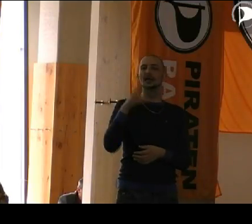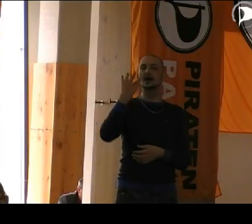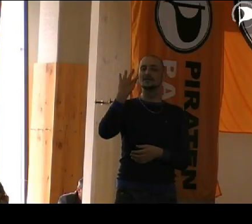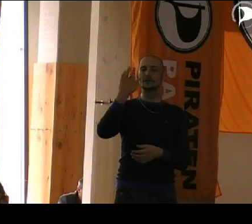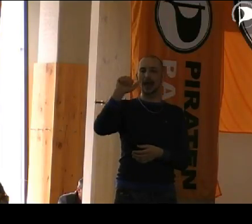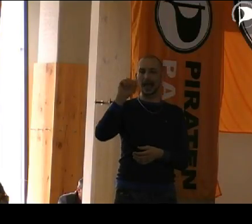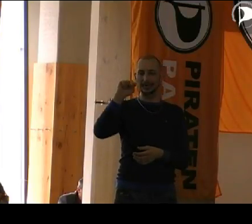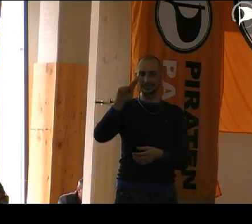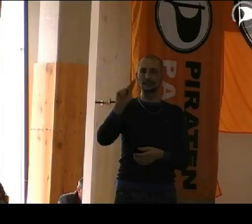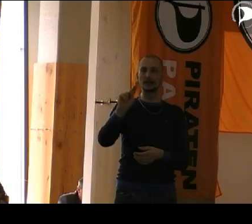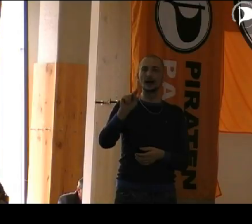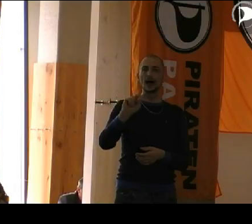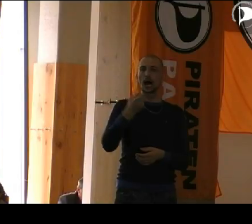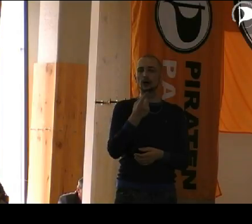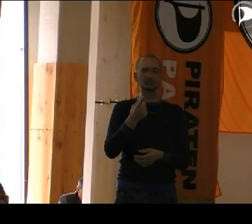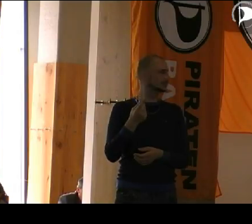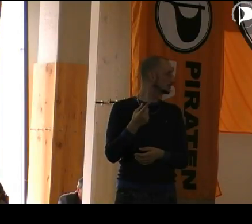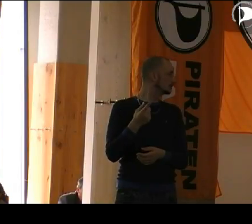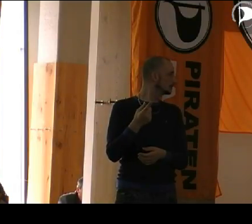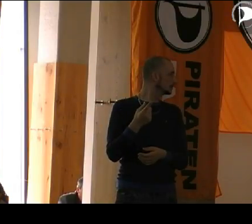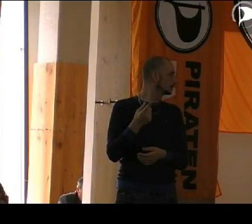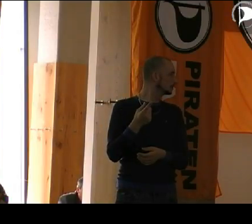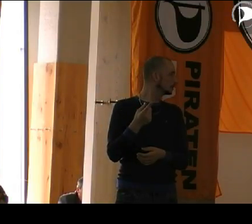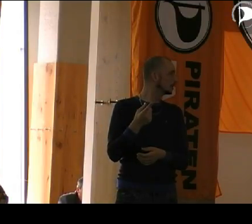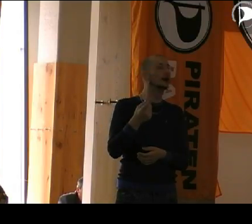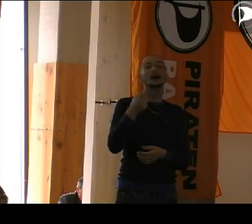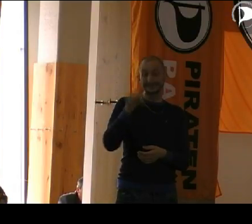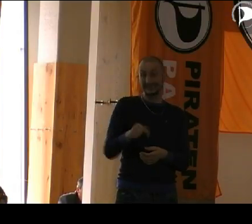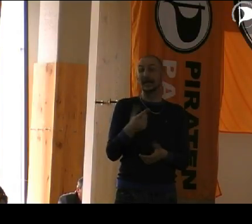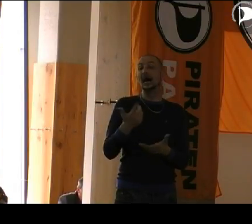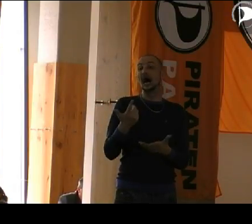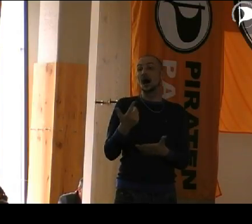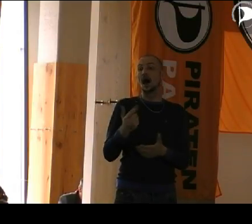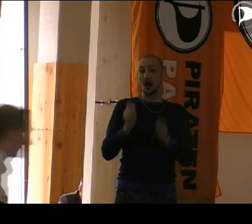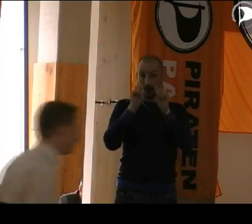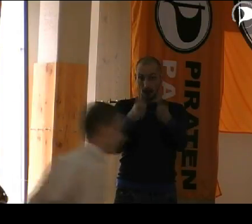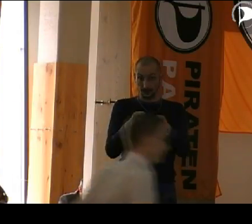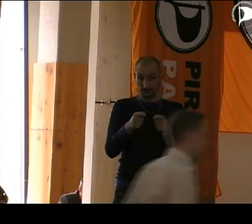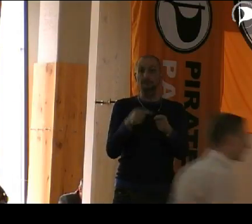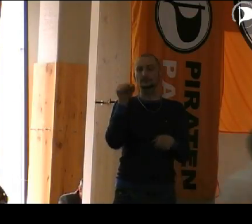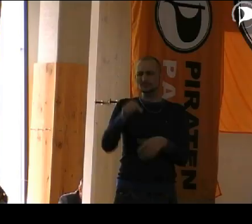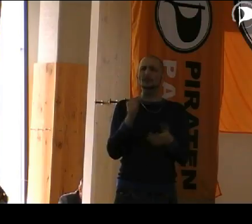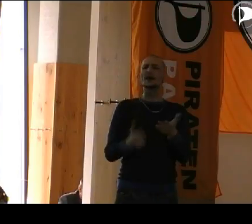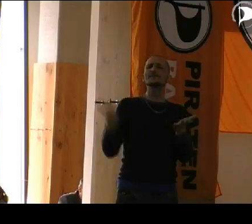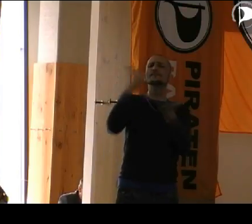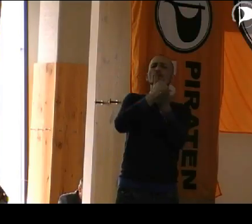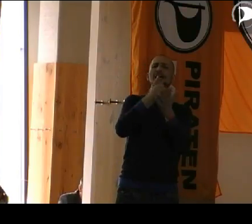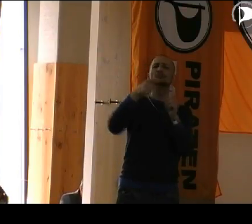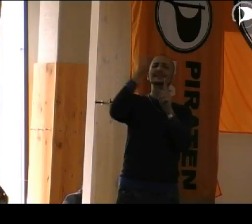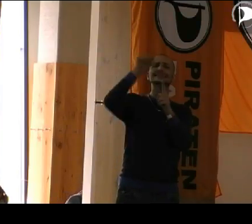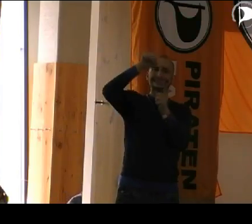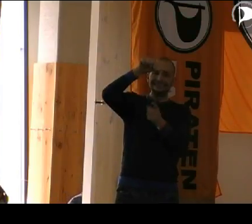meine intention haben wir folgende sich wollen die vorstandsspitze entschärfen